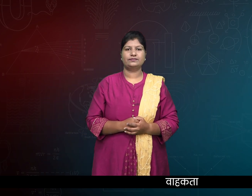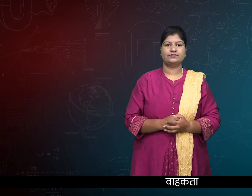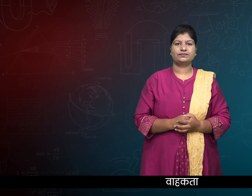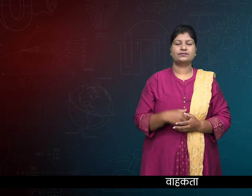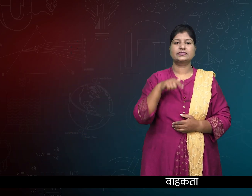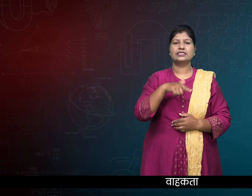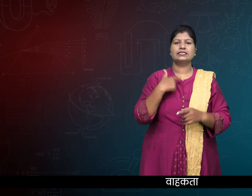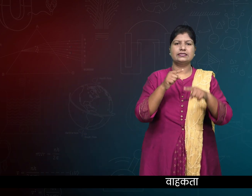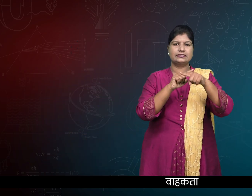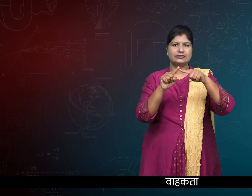वाहकता.